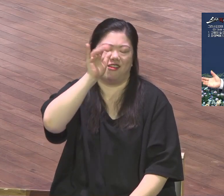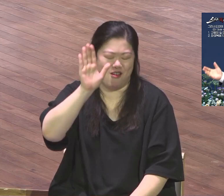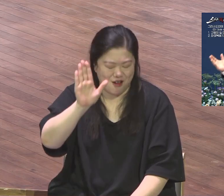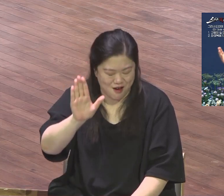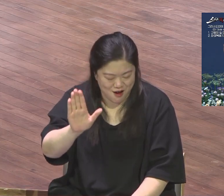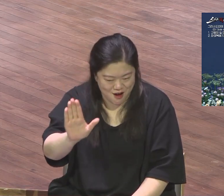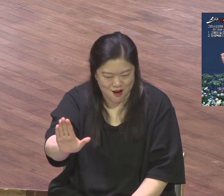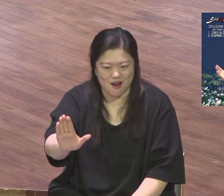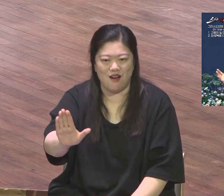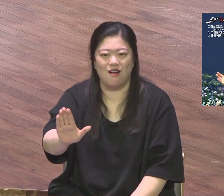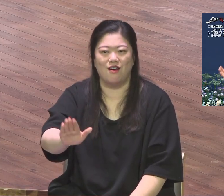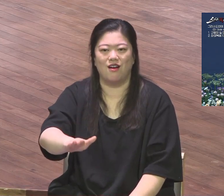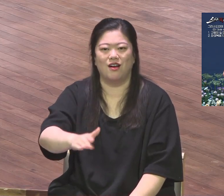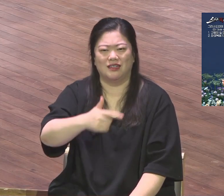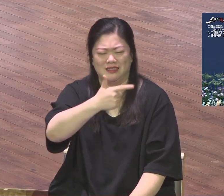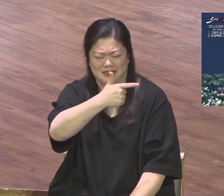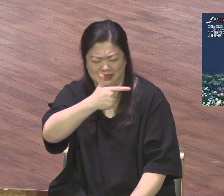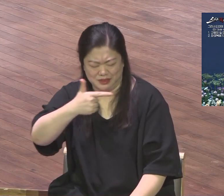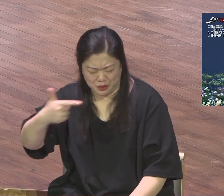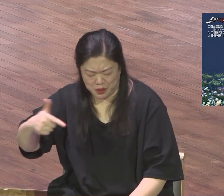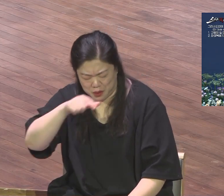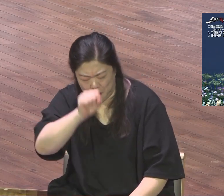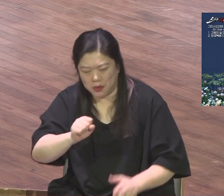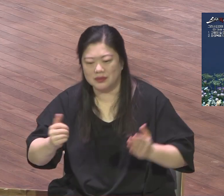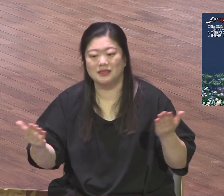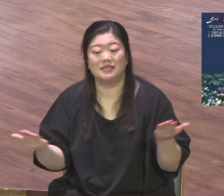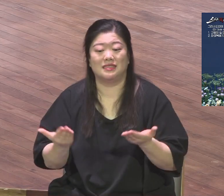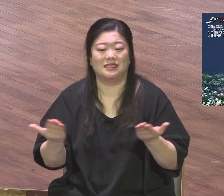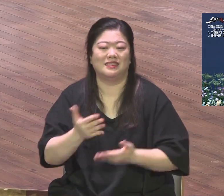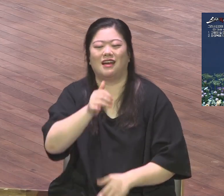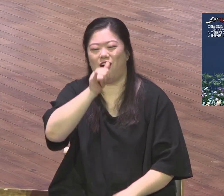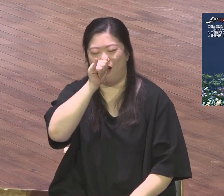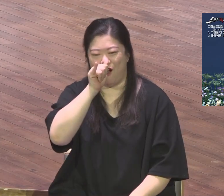있으리라, 크게 있으리라.